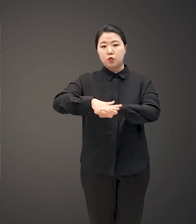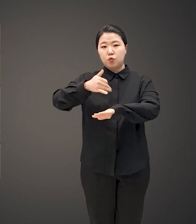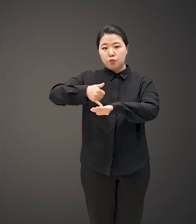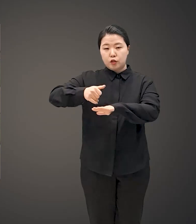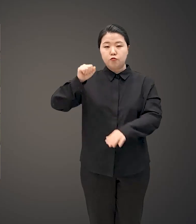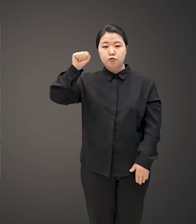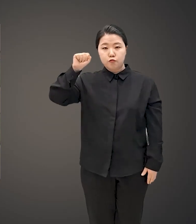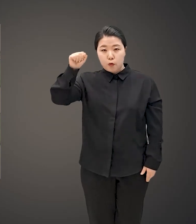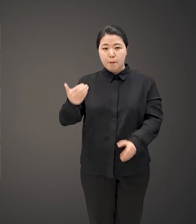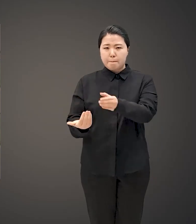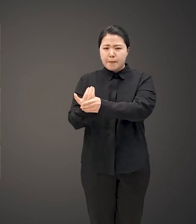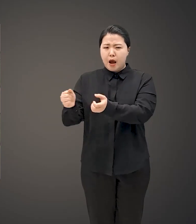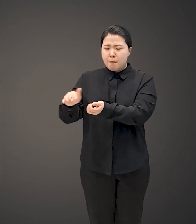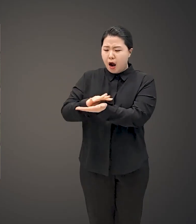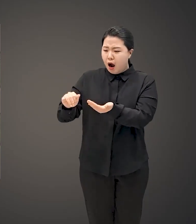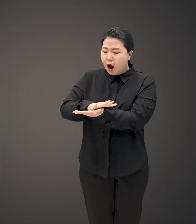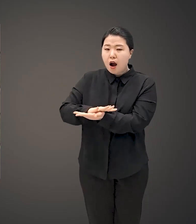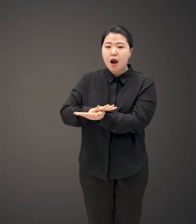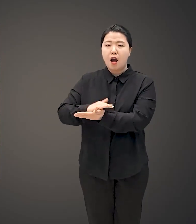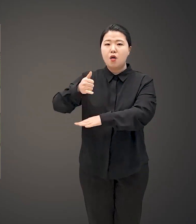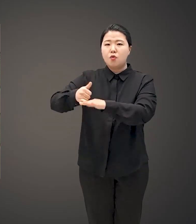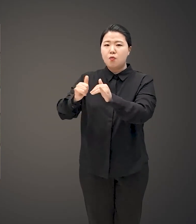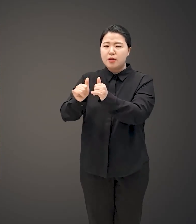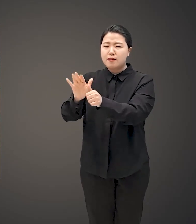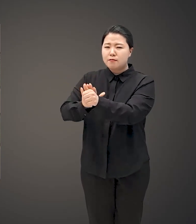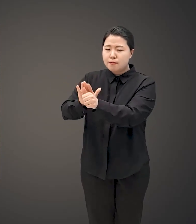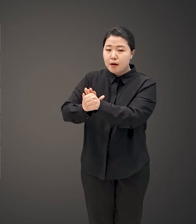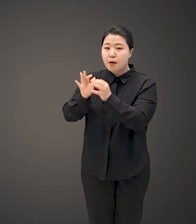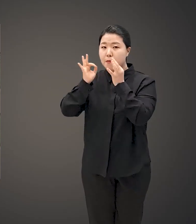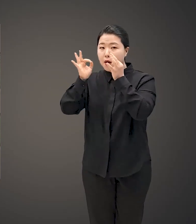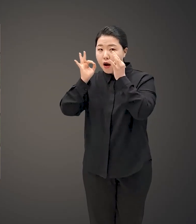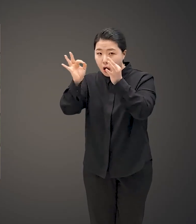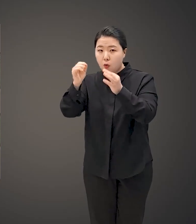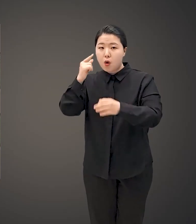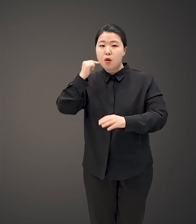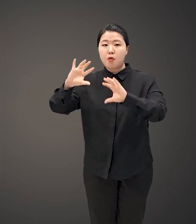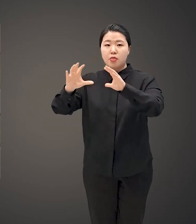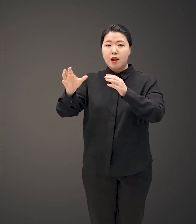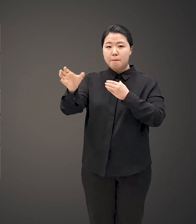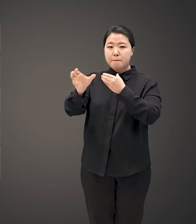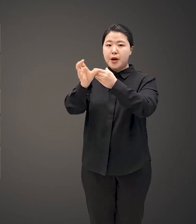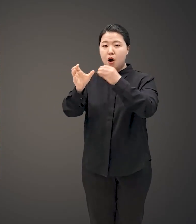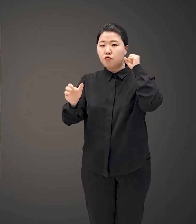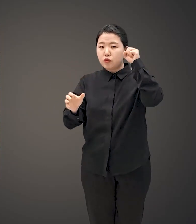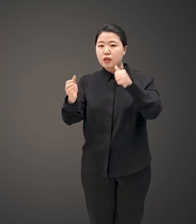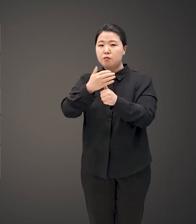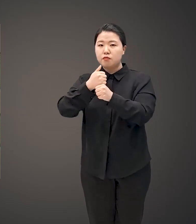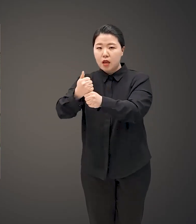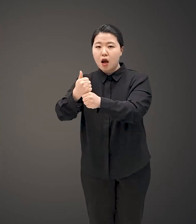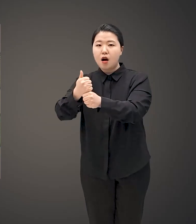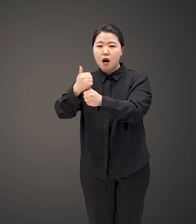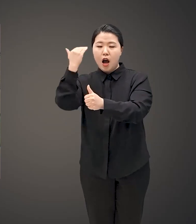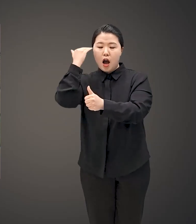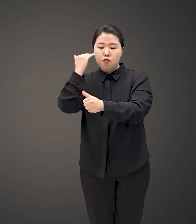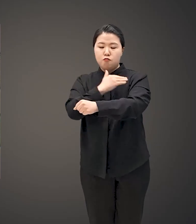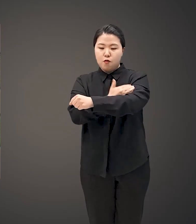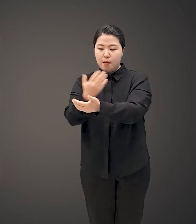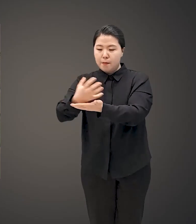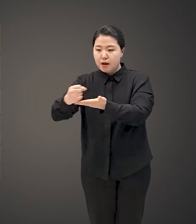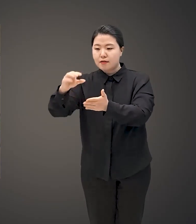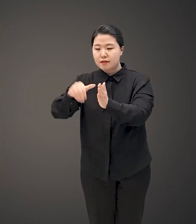동학농민운동이 일어나자 민심을 안정시키려 노력하고 일제에 항거하다 경술국치 후 순국한다.